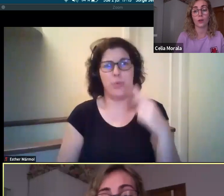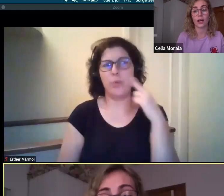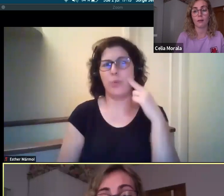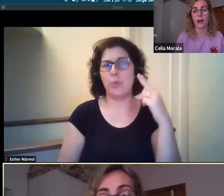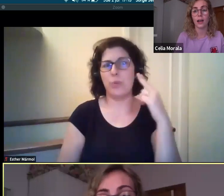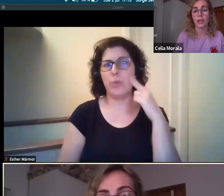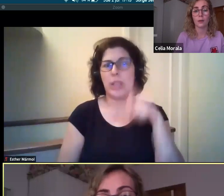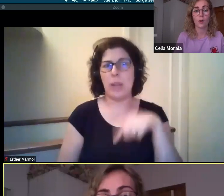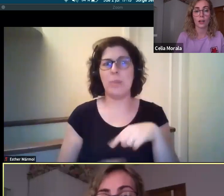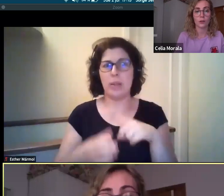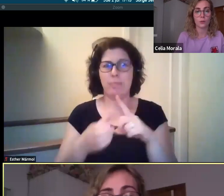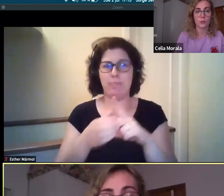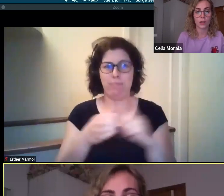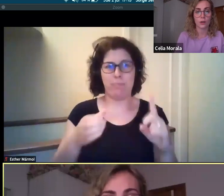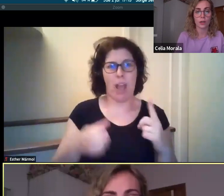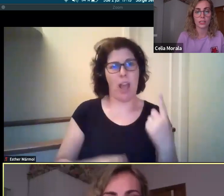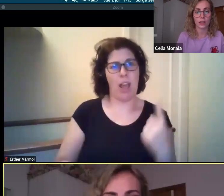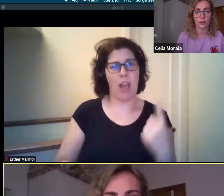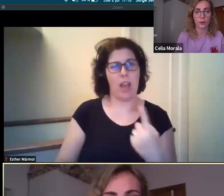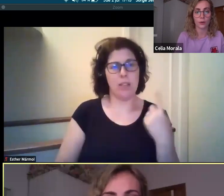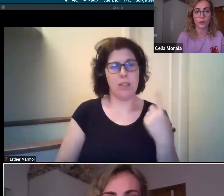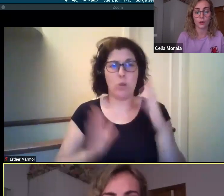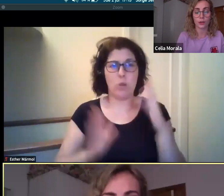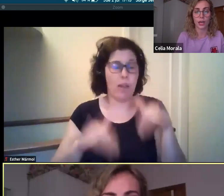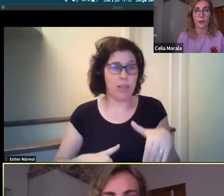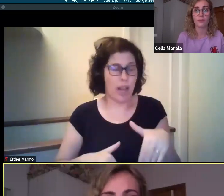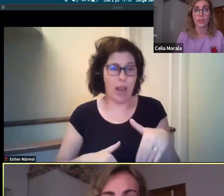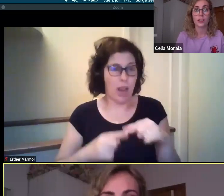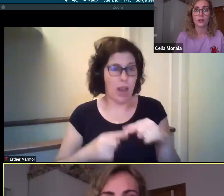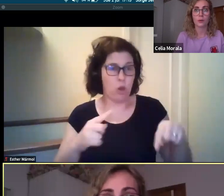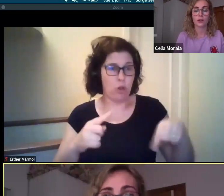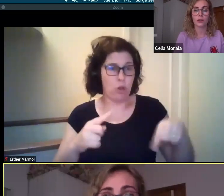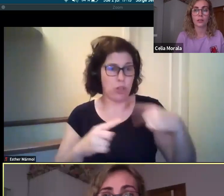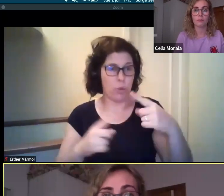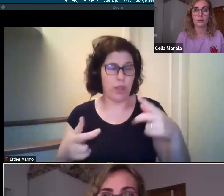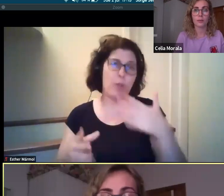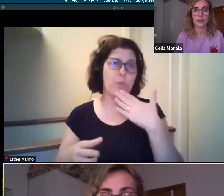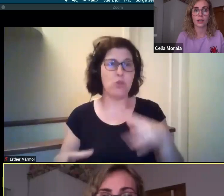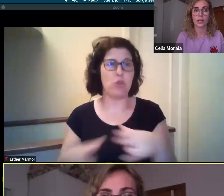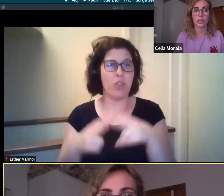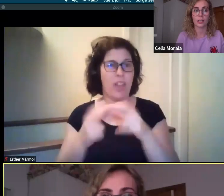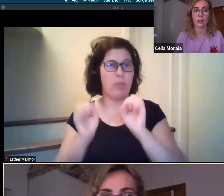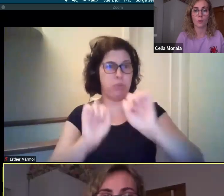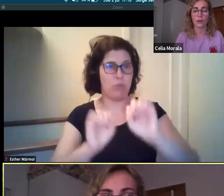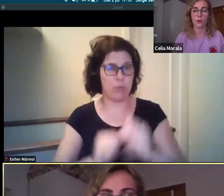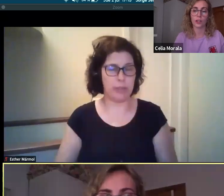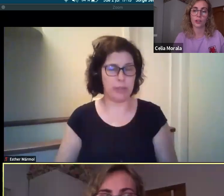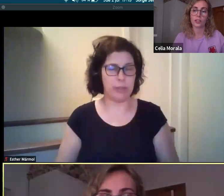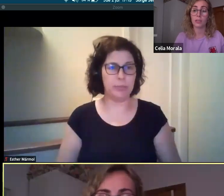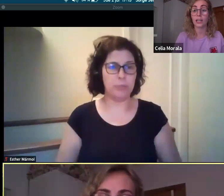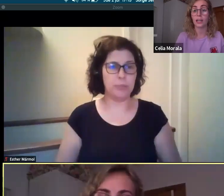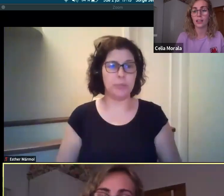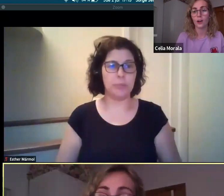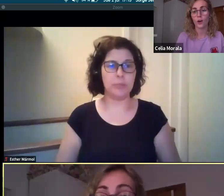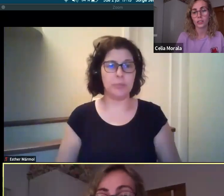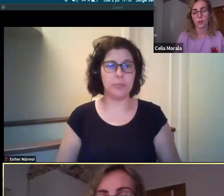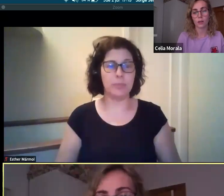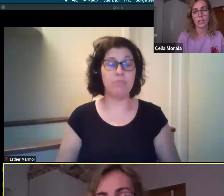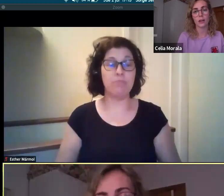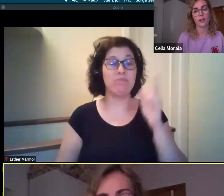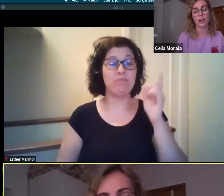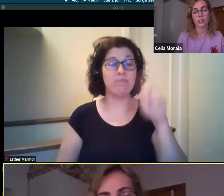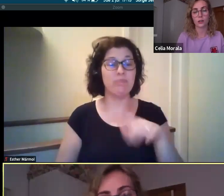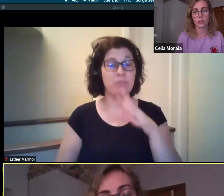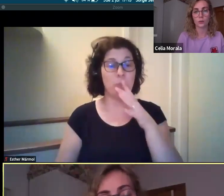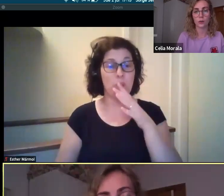que todo acaba evocando en un rechazo social. Sobre todo también porque cuando ellos se miran o se suelen